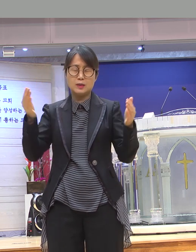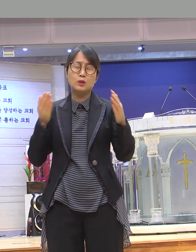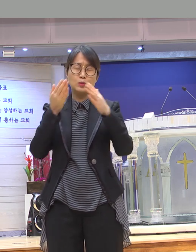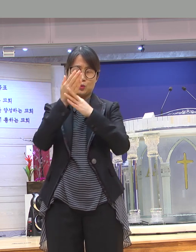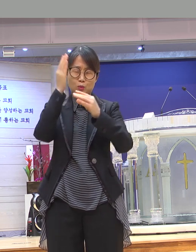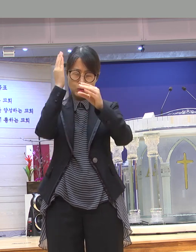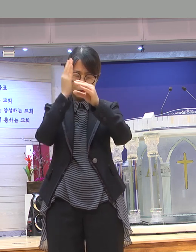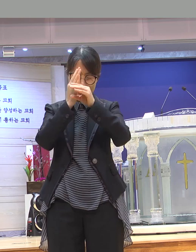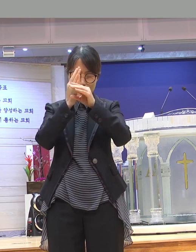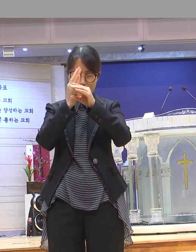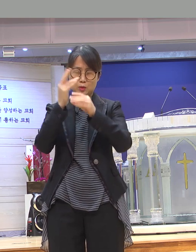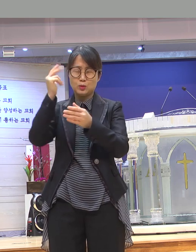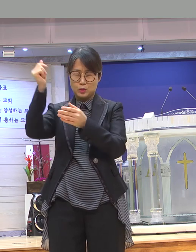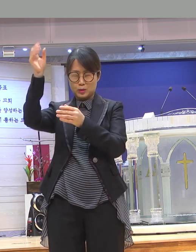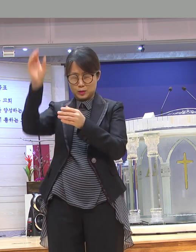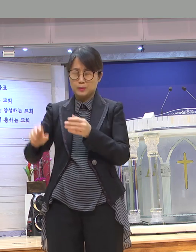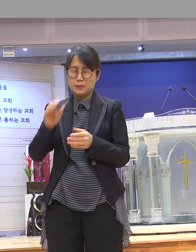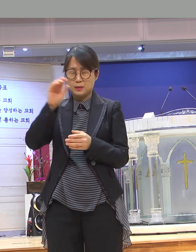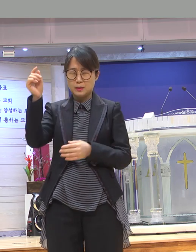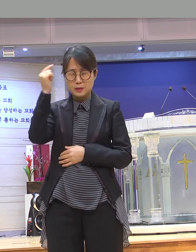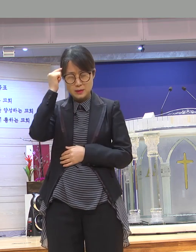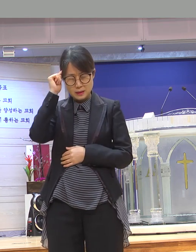사순절 기간을 통과하고 있습니다.